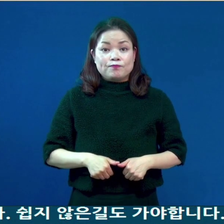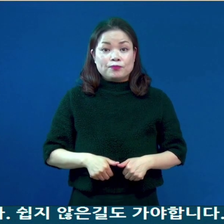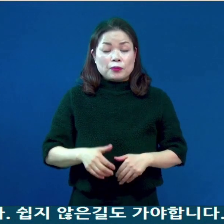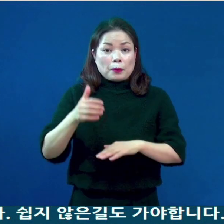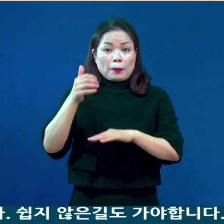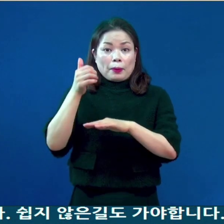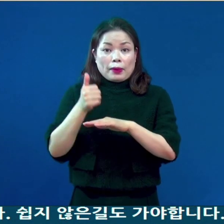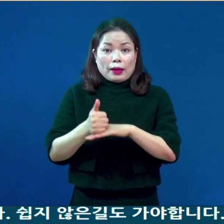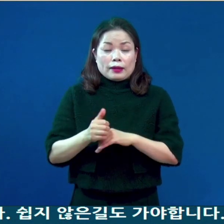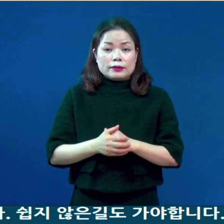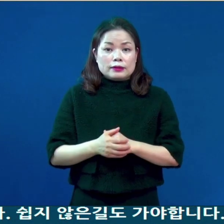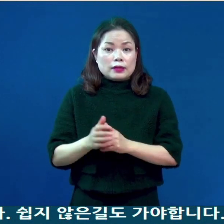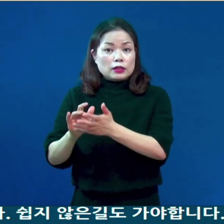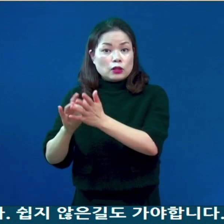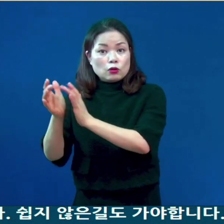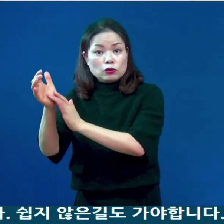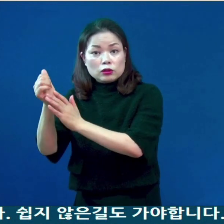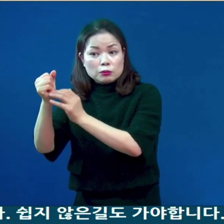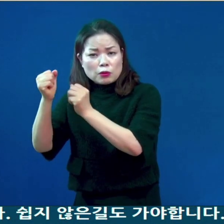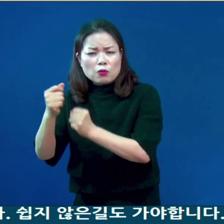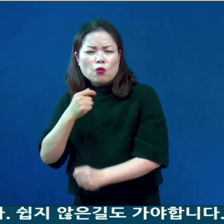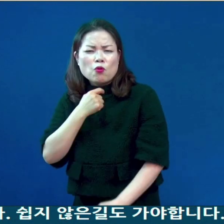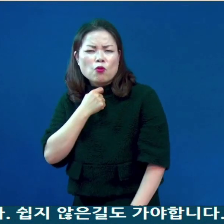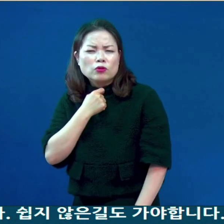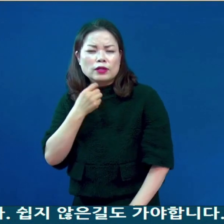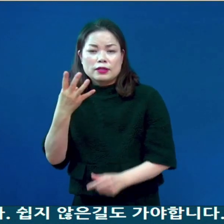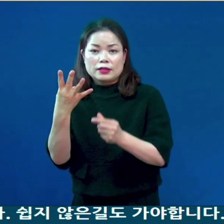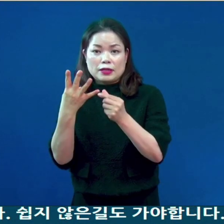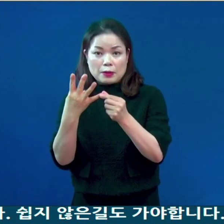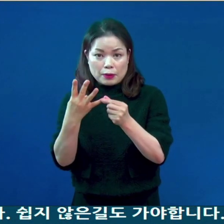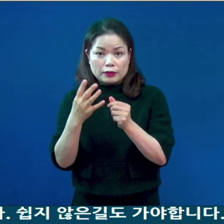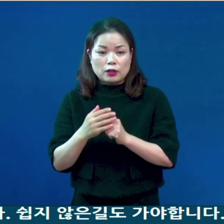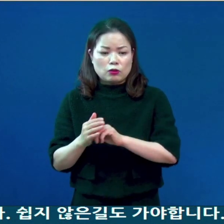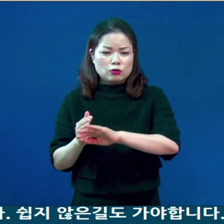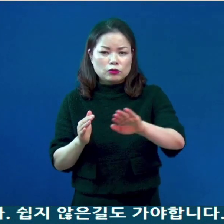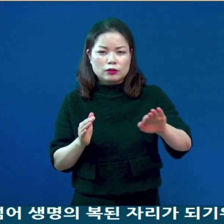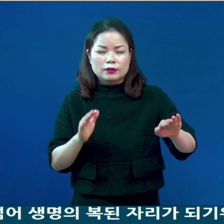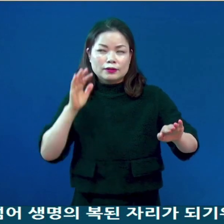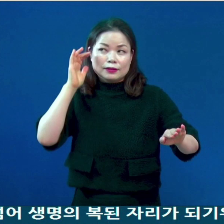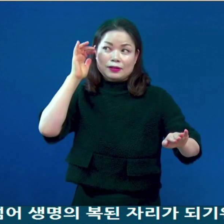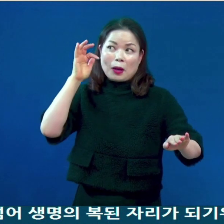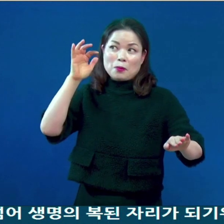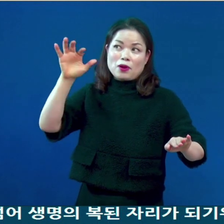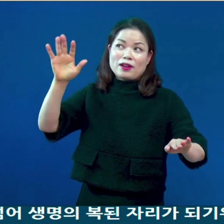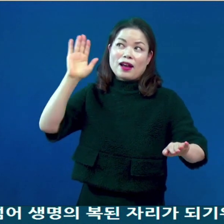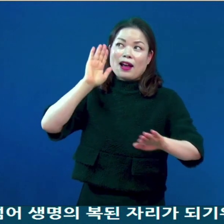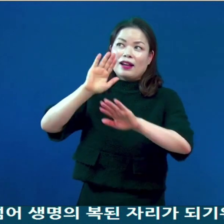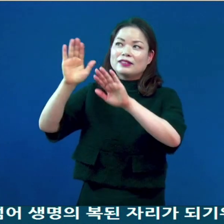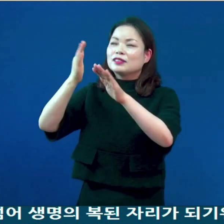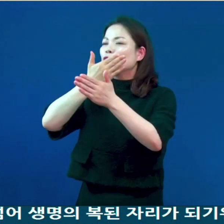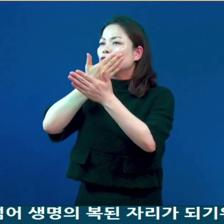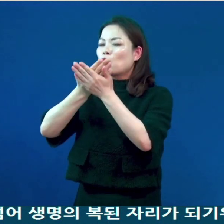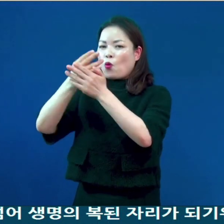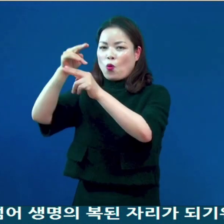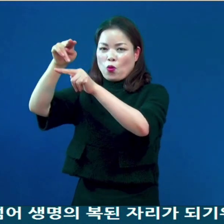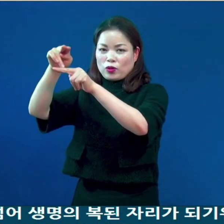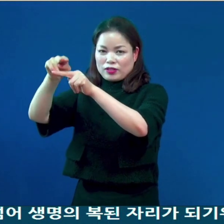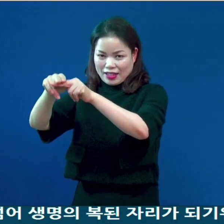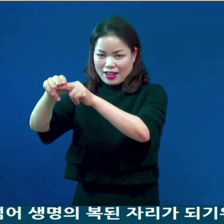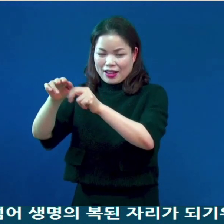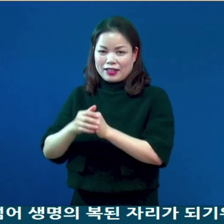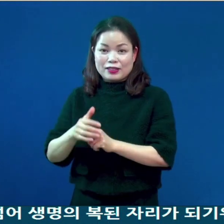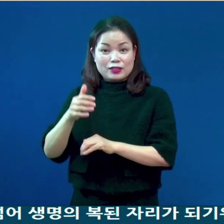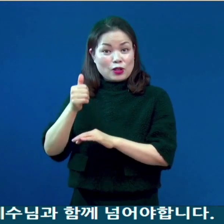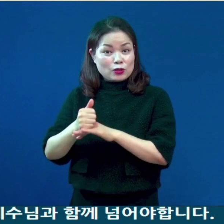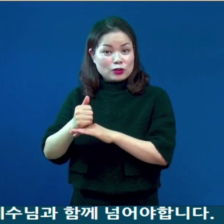마지막, 예수님이 머물기를 원하셨던 것은 우리도 참 사모하는 것입니다. 하늘 보좌입니다.